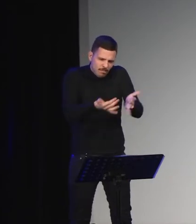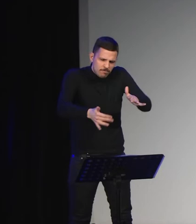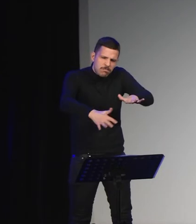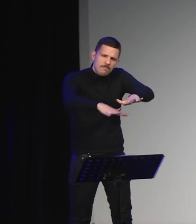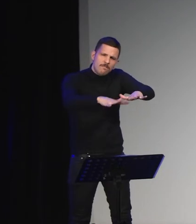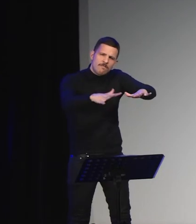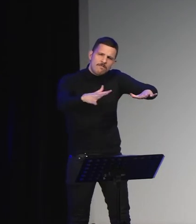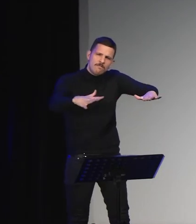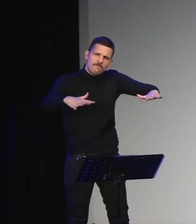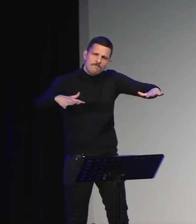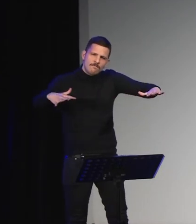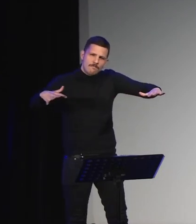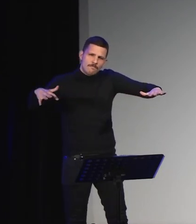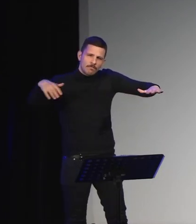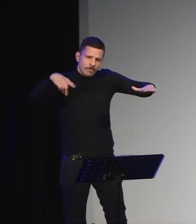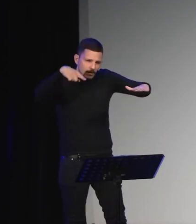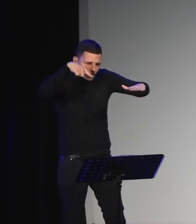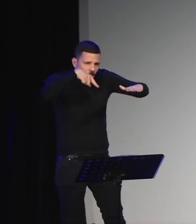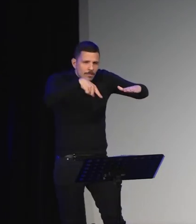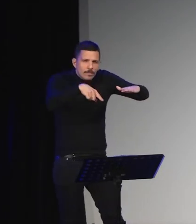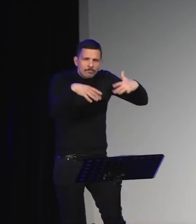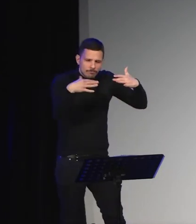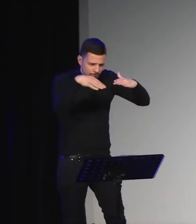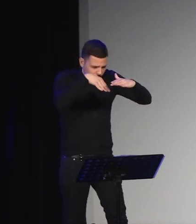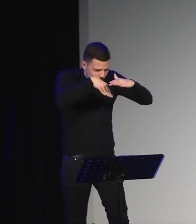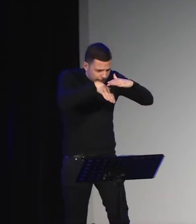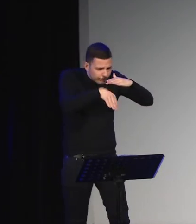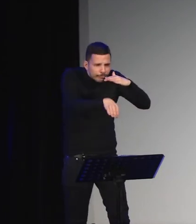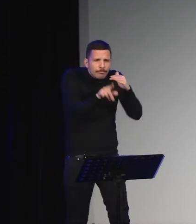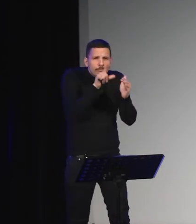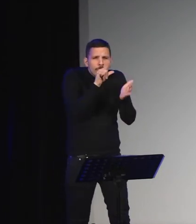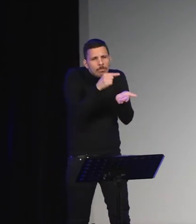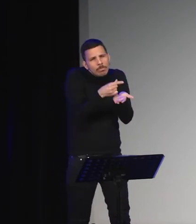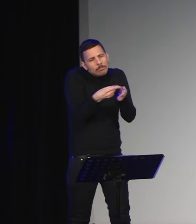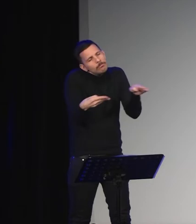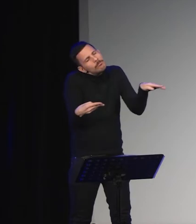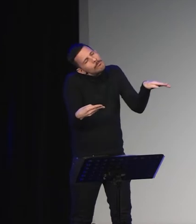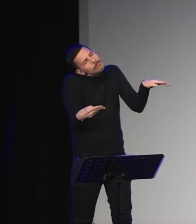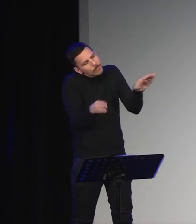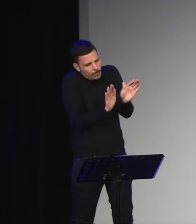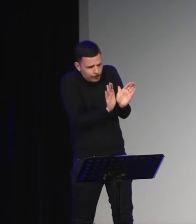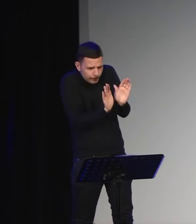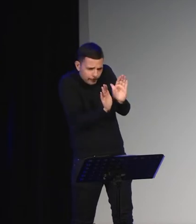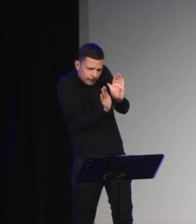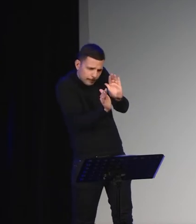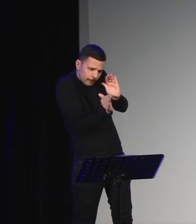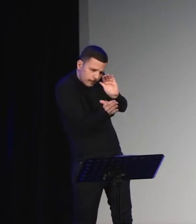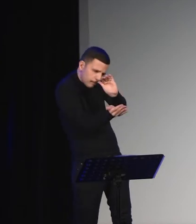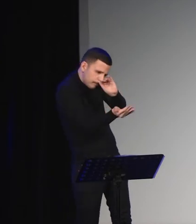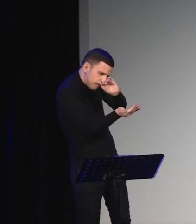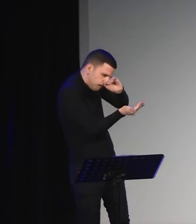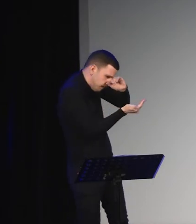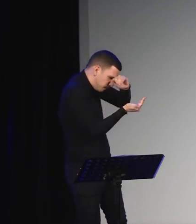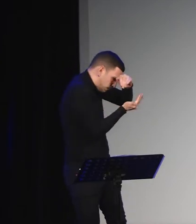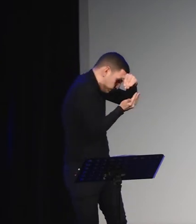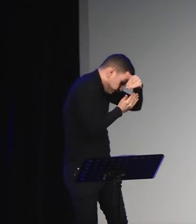discrète, une terre discrète et douce et bonne, que son corps repose sous des lattes de crème, de laine, d'animaux